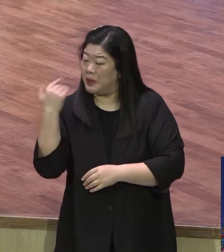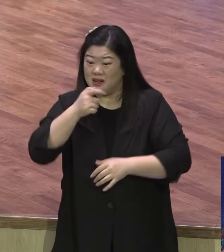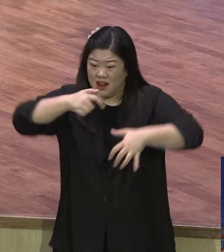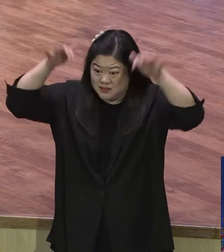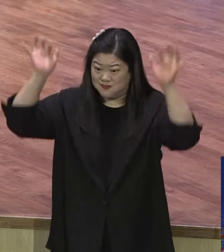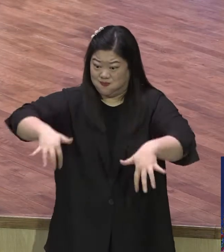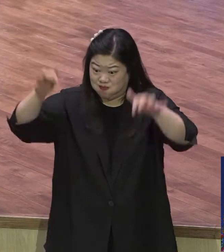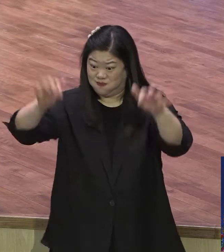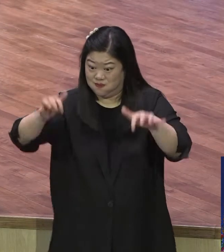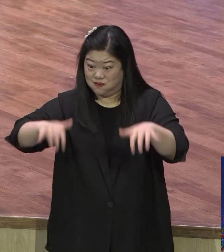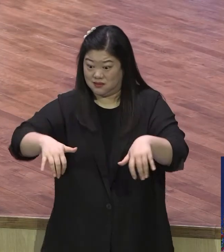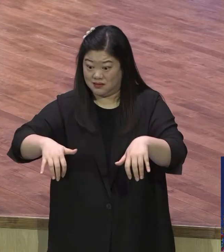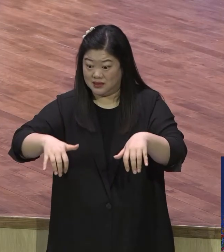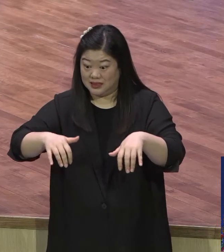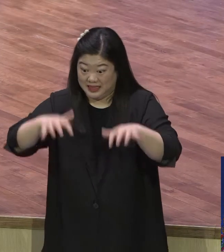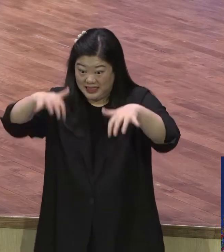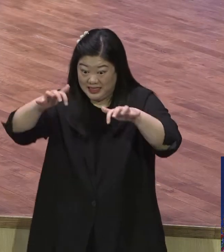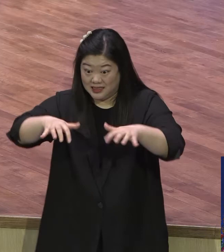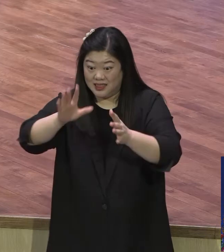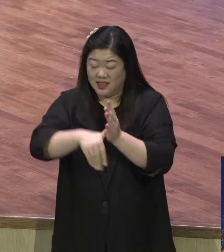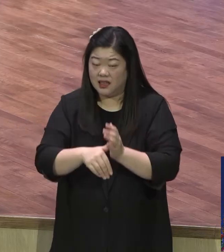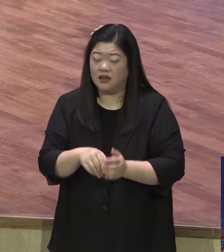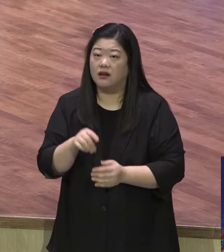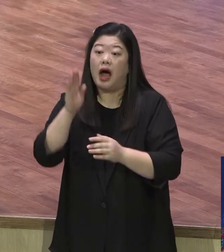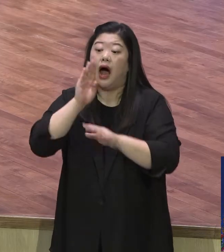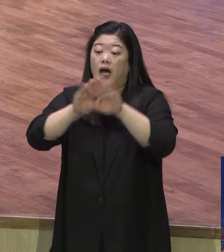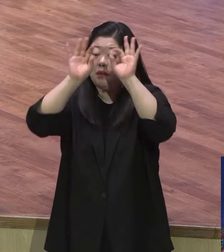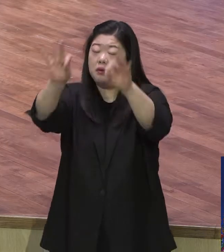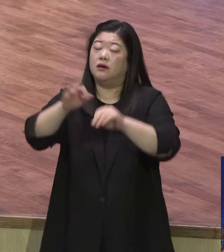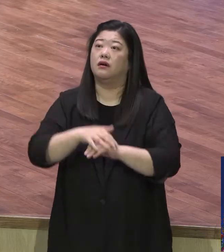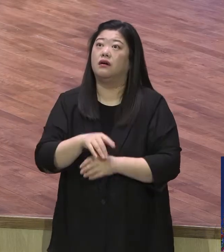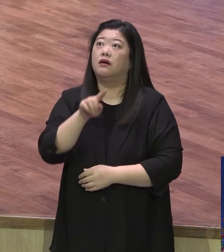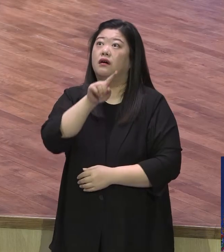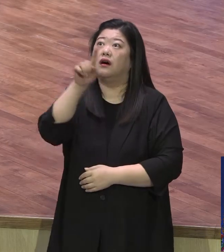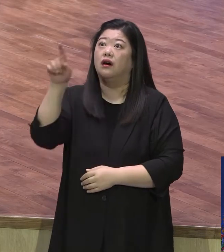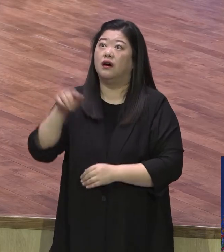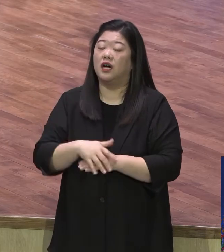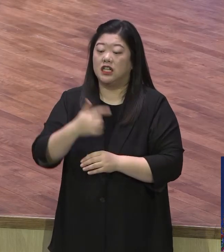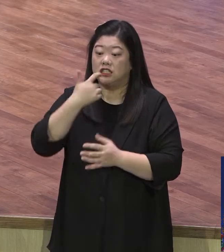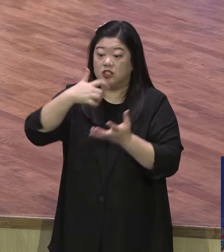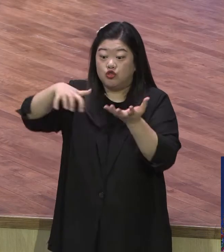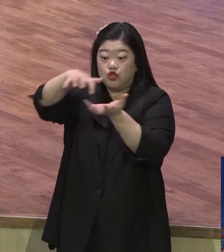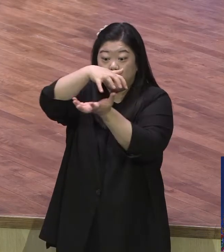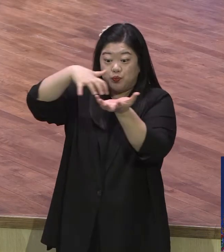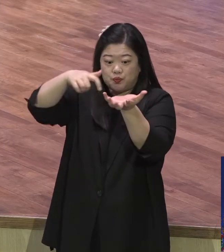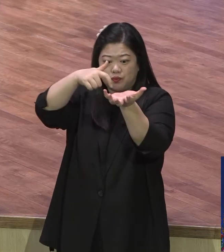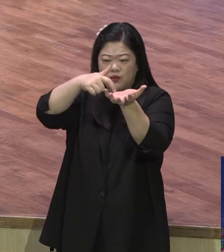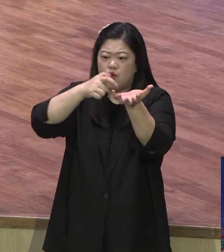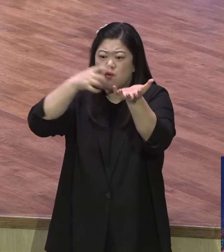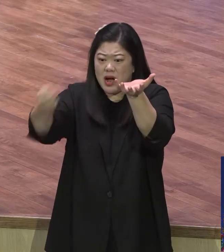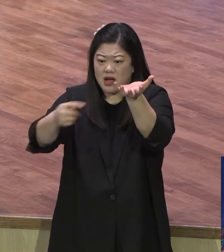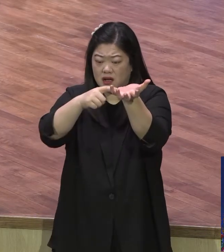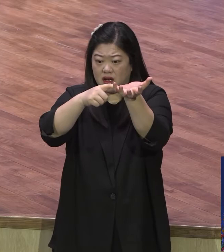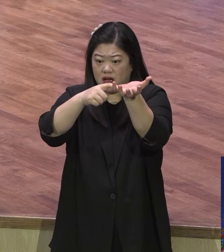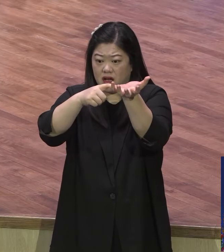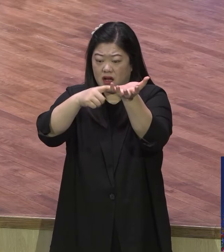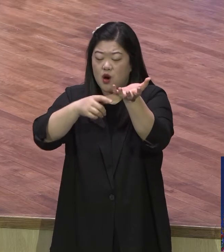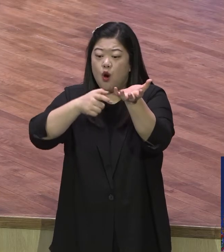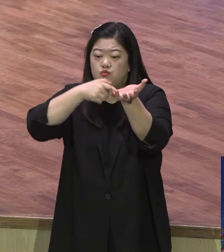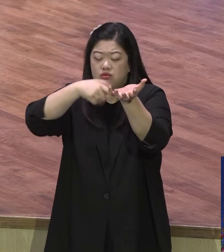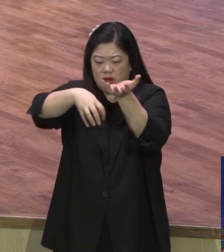비구름을 딱 대가지고 그냥 확 한 번에 쏟아버리면 다 짜버리면 다